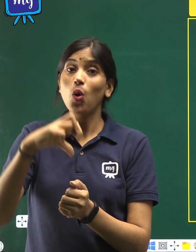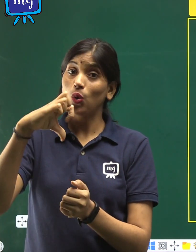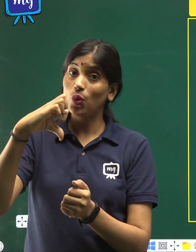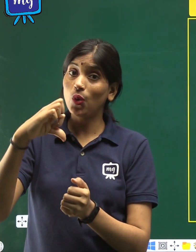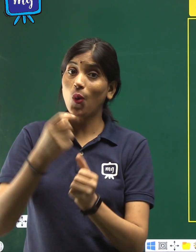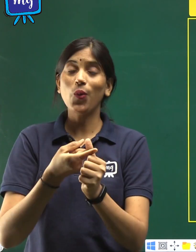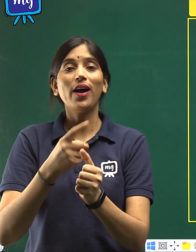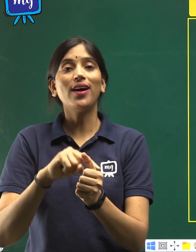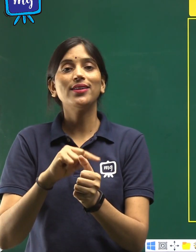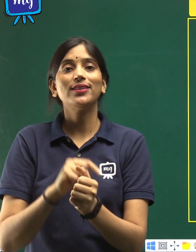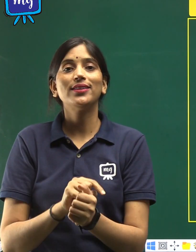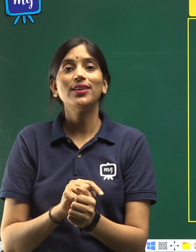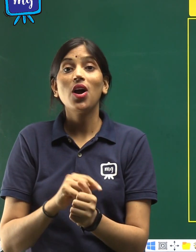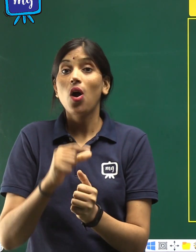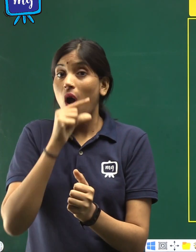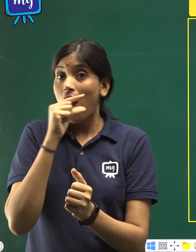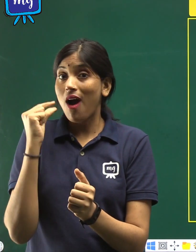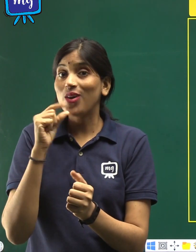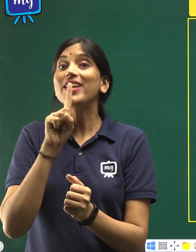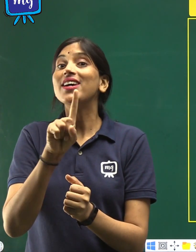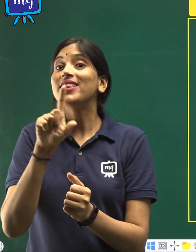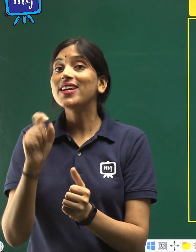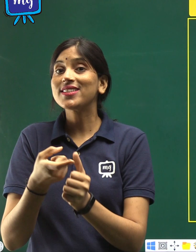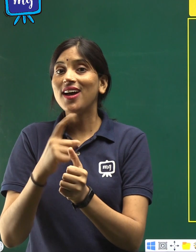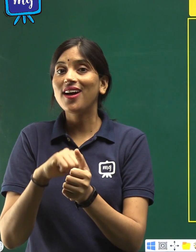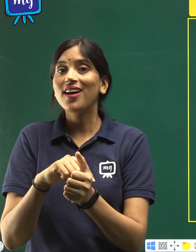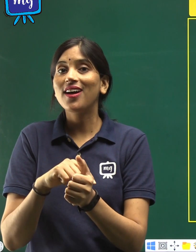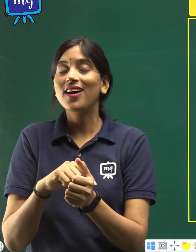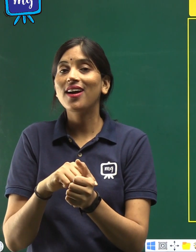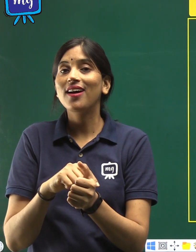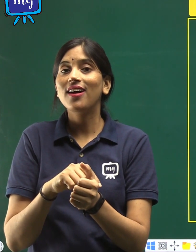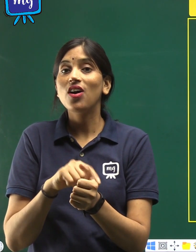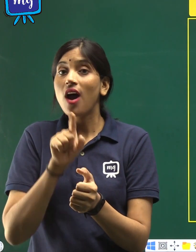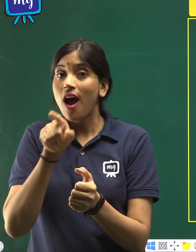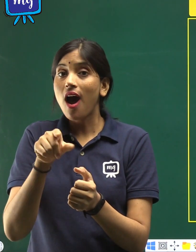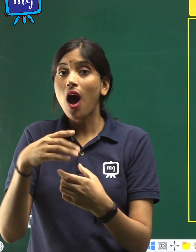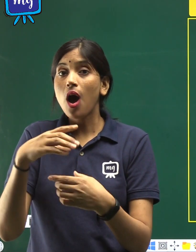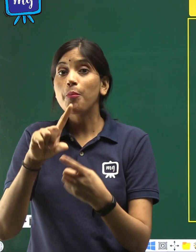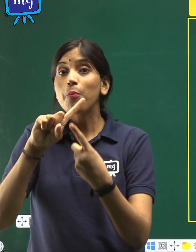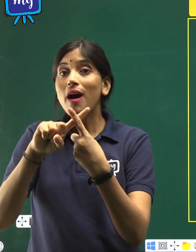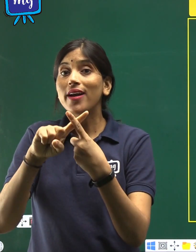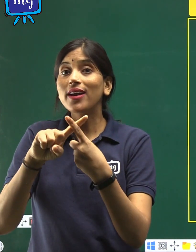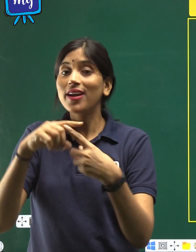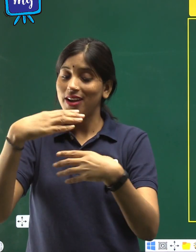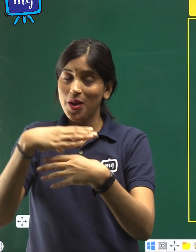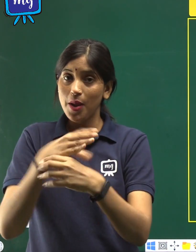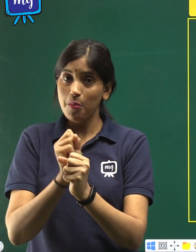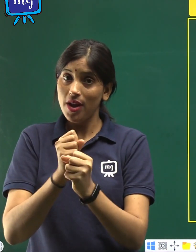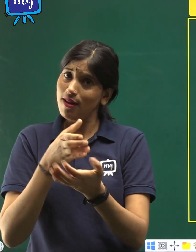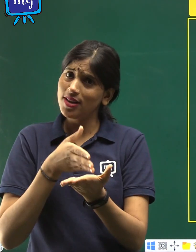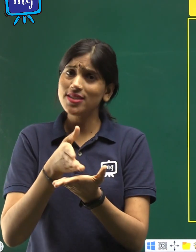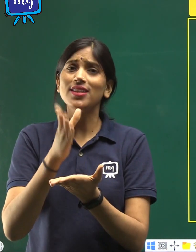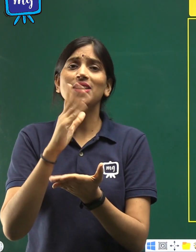9 का और 10 का आप पहाड़े बना सकते